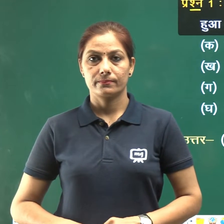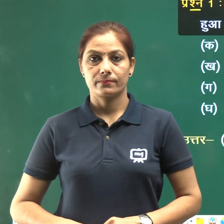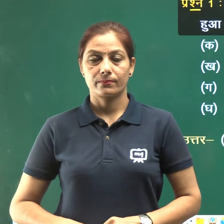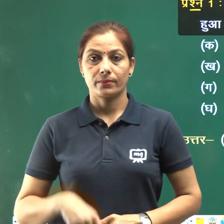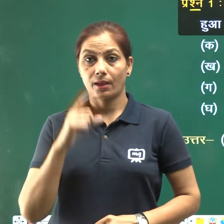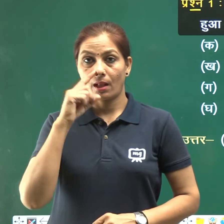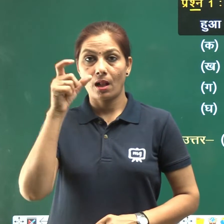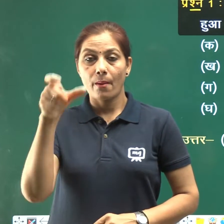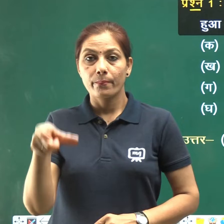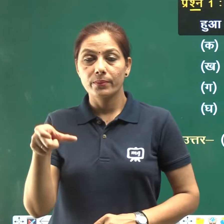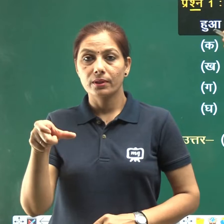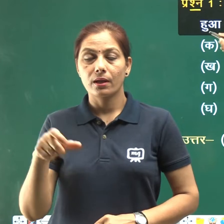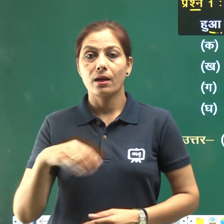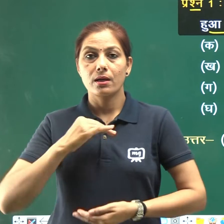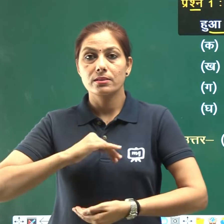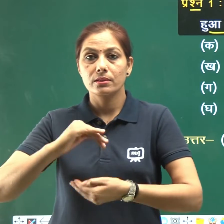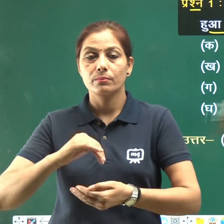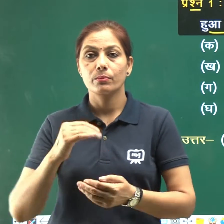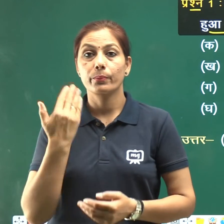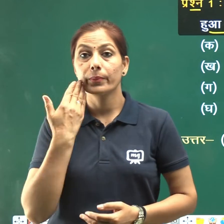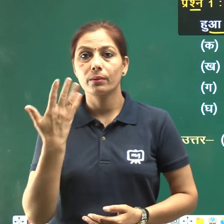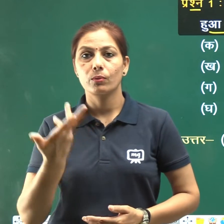मन्नू भंडारी का जन्म हुआ।